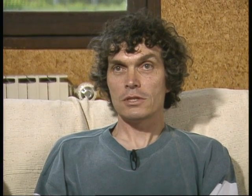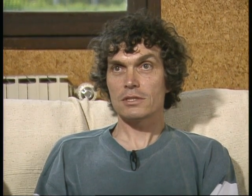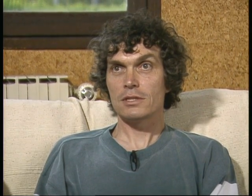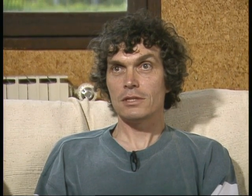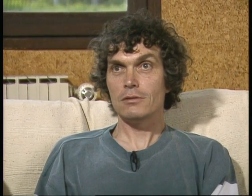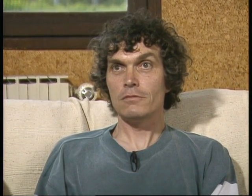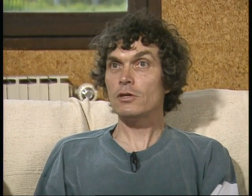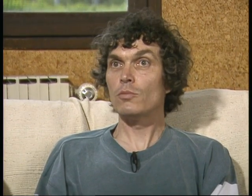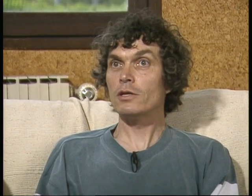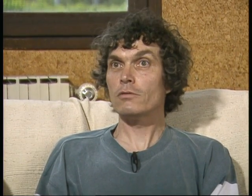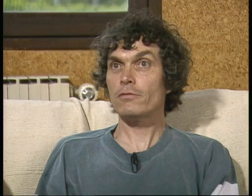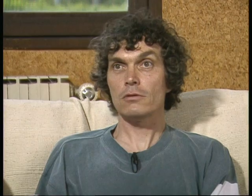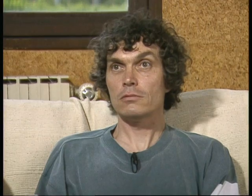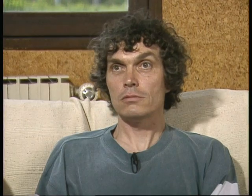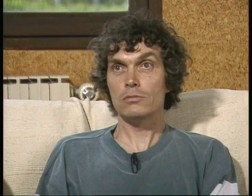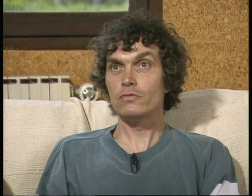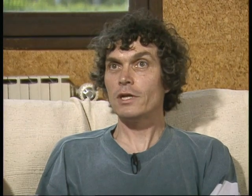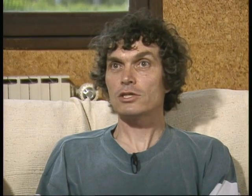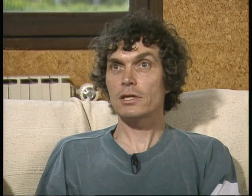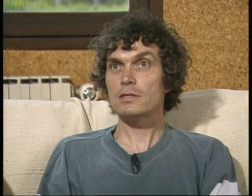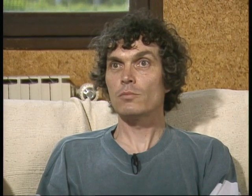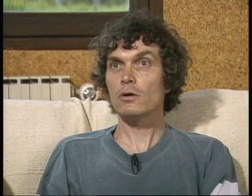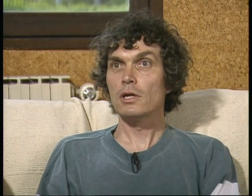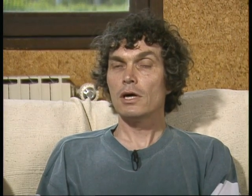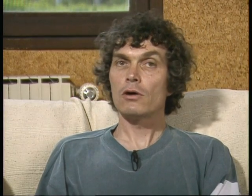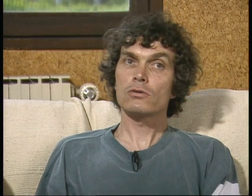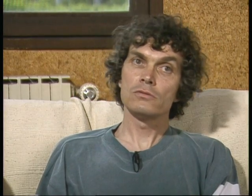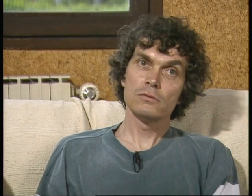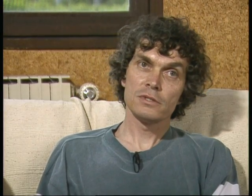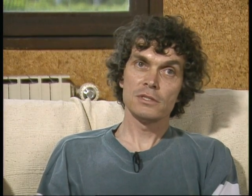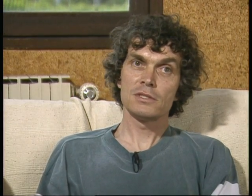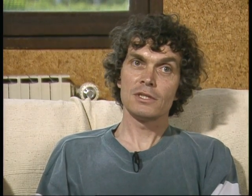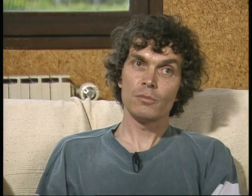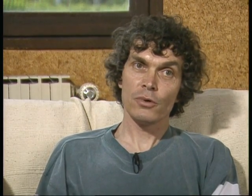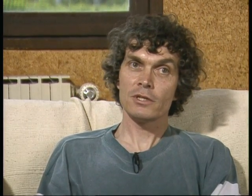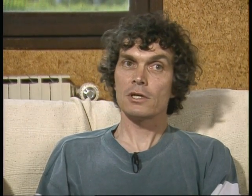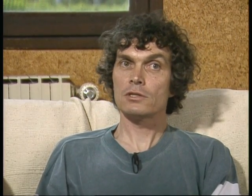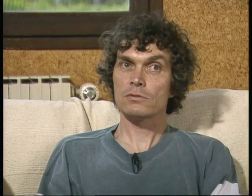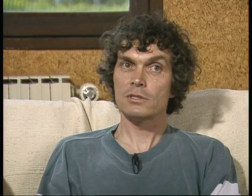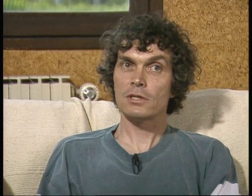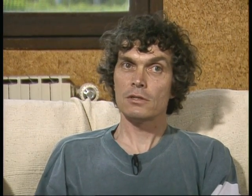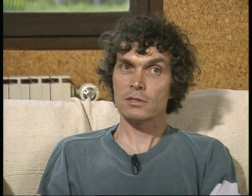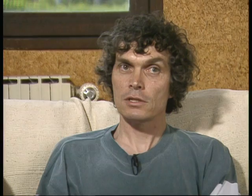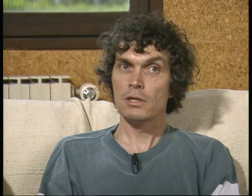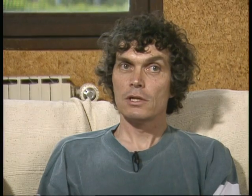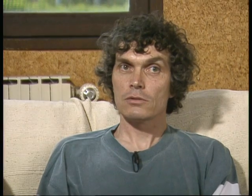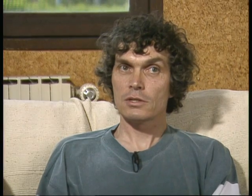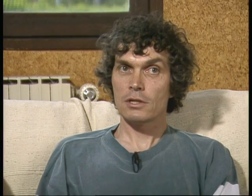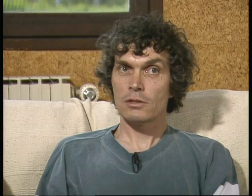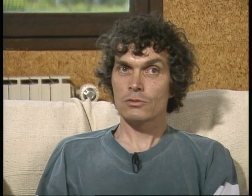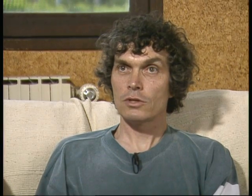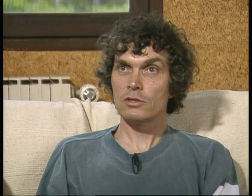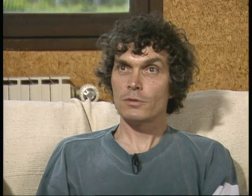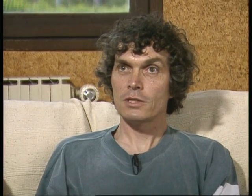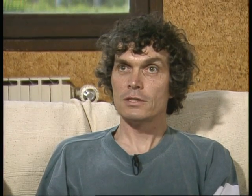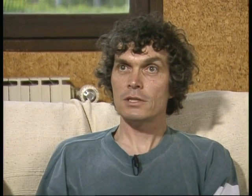je veux dire, il vit comme un enfant du village classiquement. Alors que si ce n'était pas en intégration, si c'était